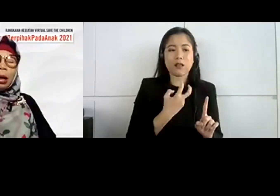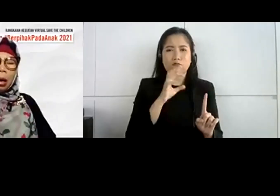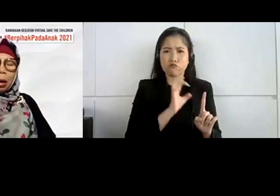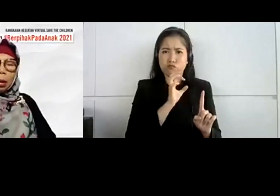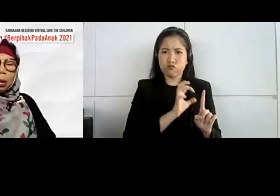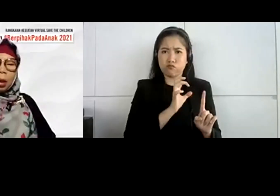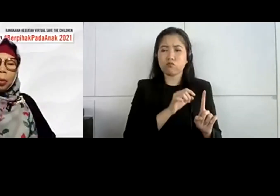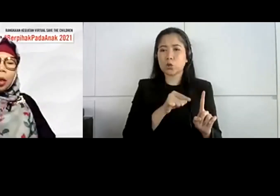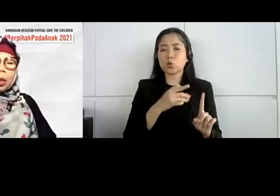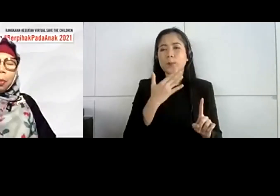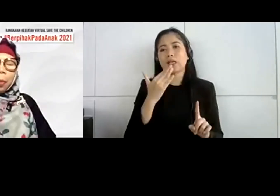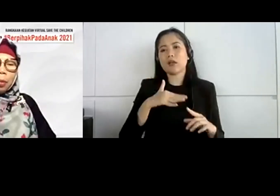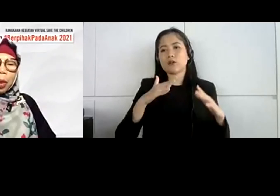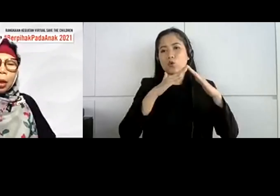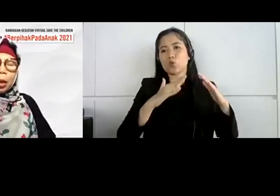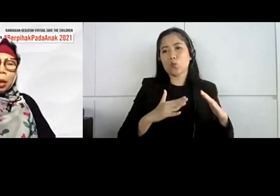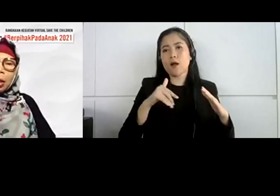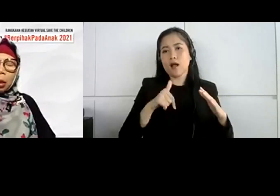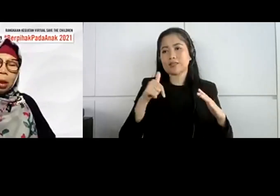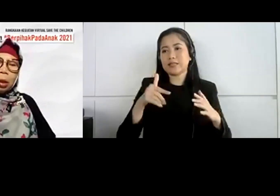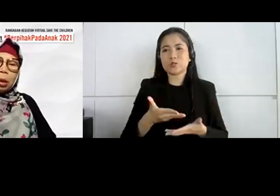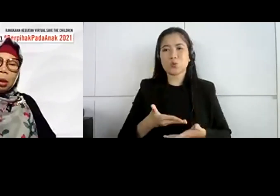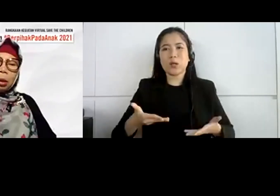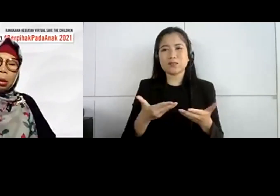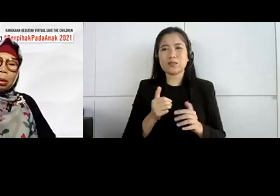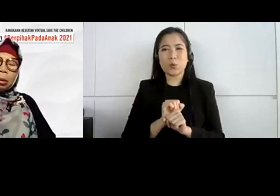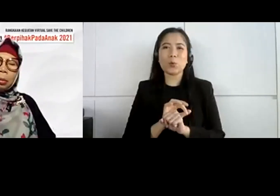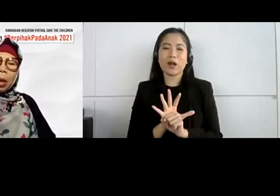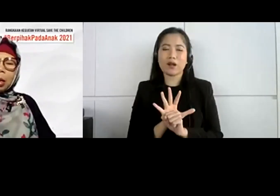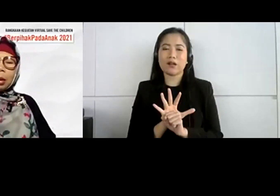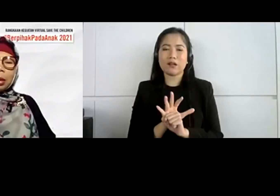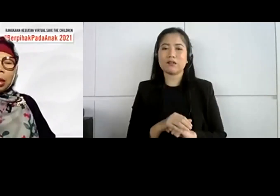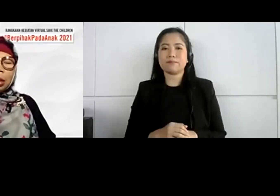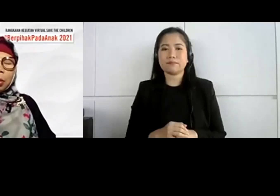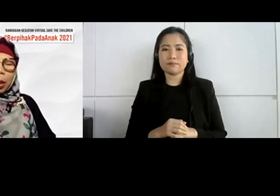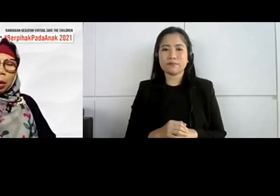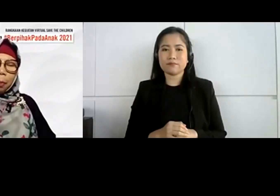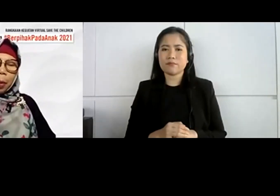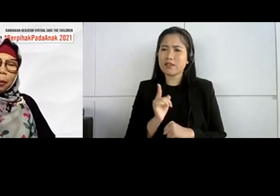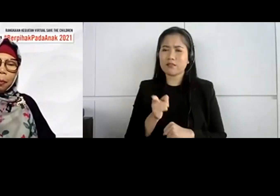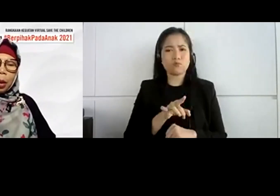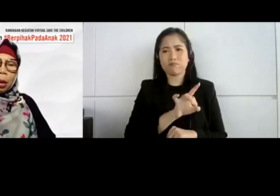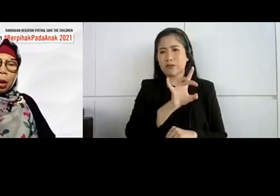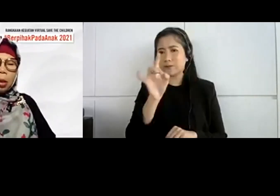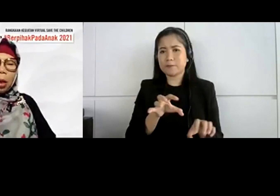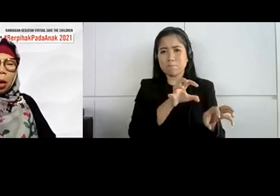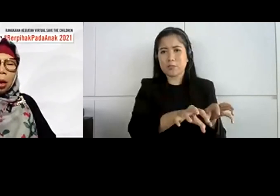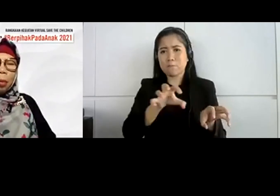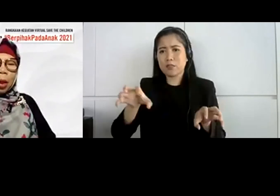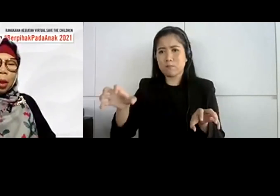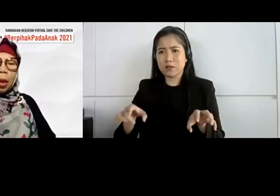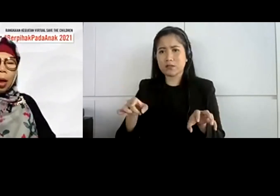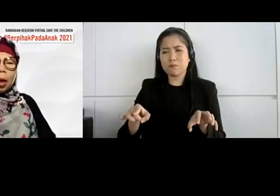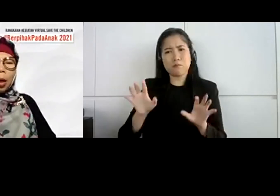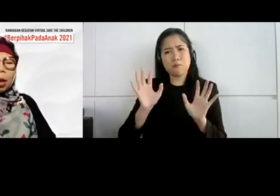rumah tangga, terlebih di masa pandemi ini. Ini banyak terjadi di berbagai tempat. Tadi saya